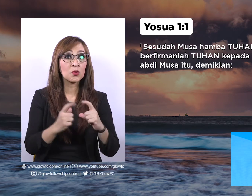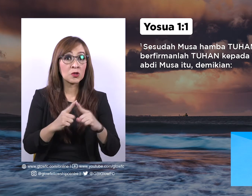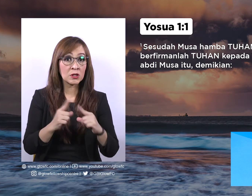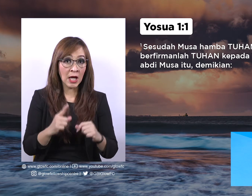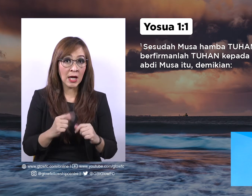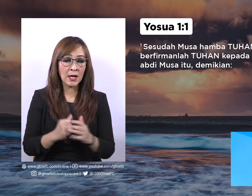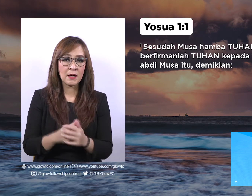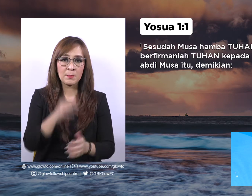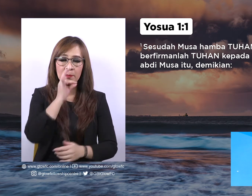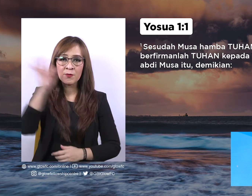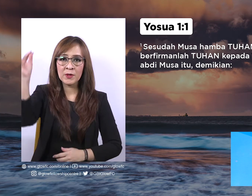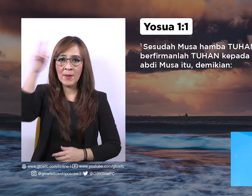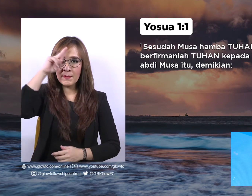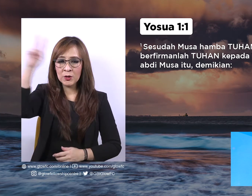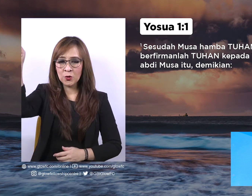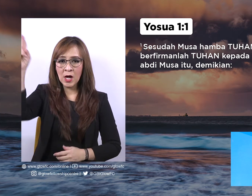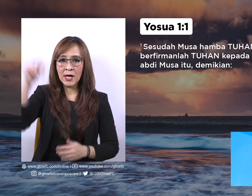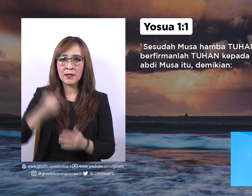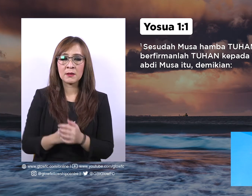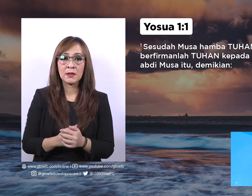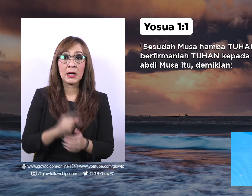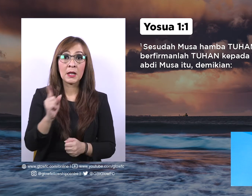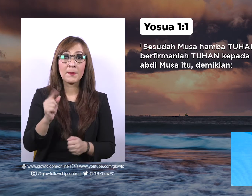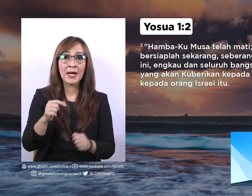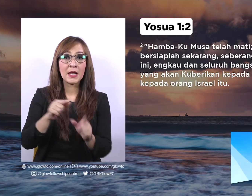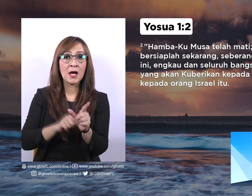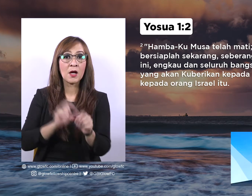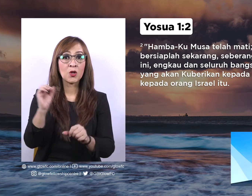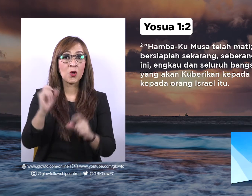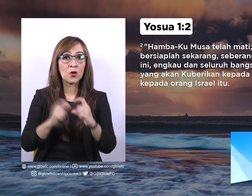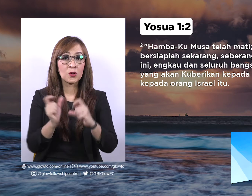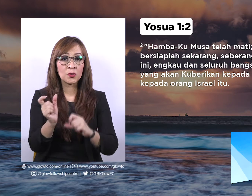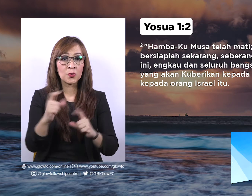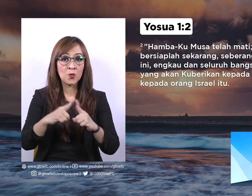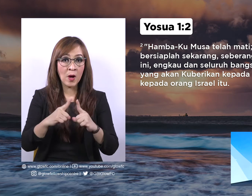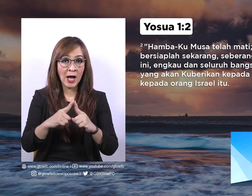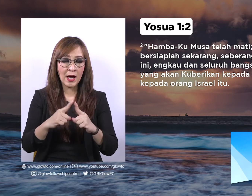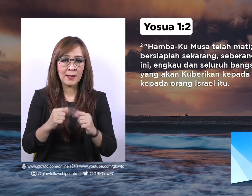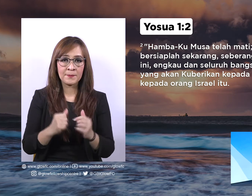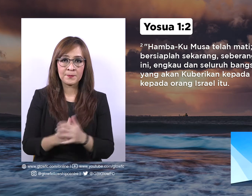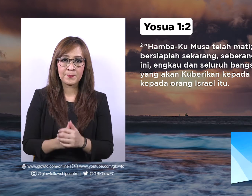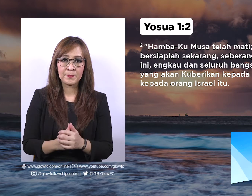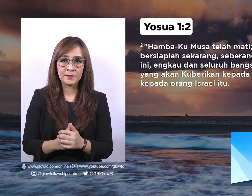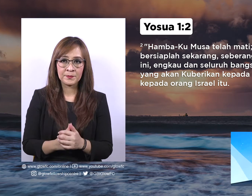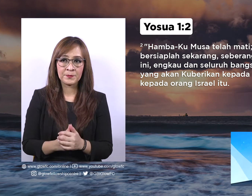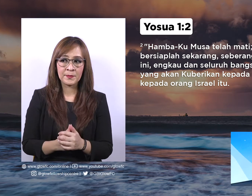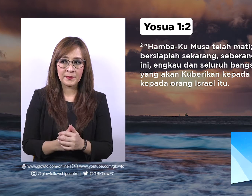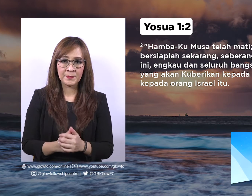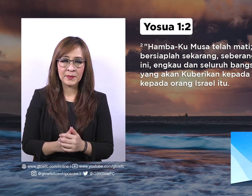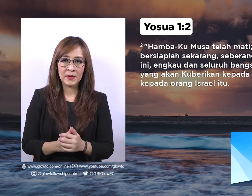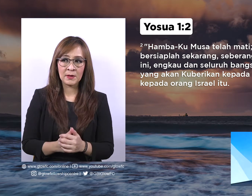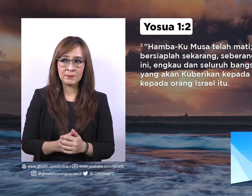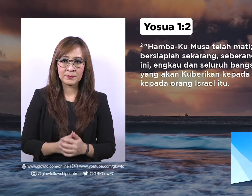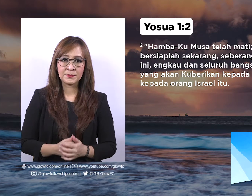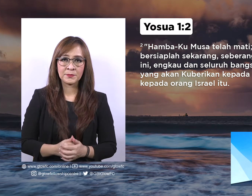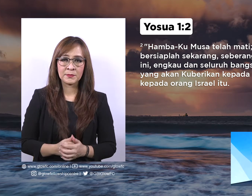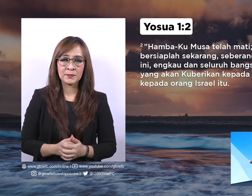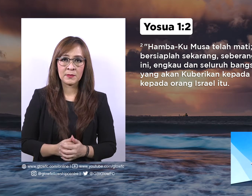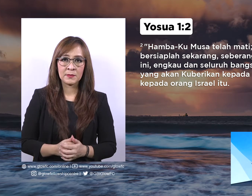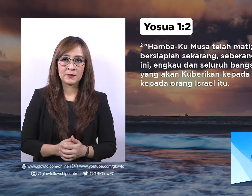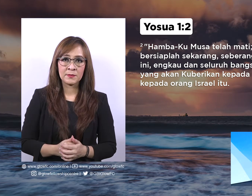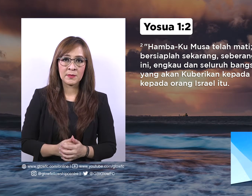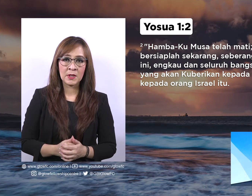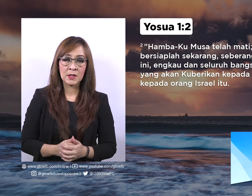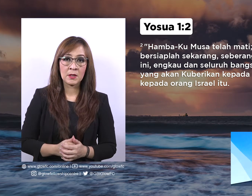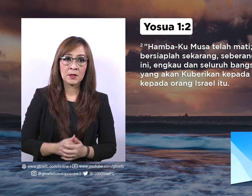mati berfirmanlah Tuhan kepada Yosua bingung Abdi Musa itu demikian hamba-ku Musa telah mati sebab itu bersiaplah sekarang seberangi